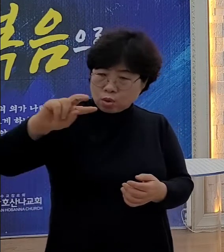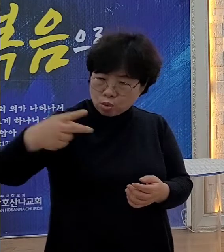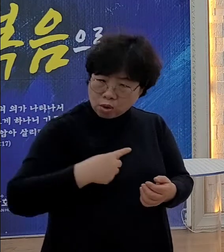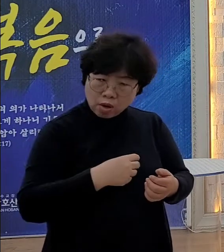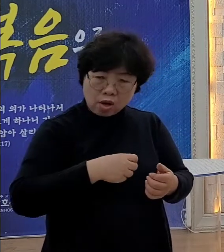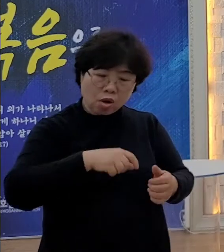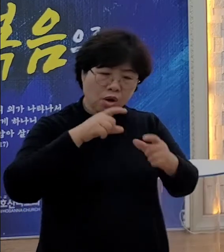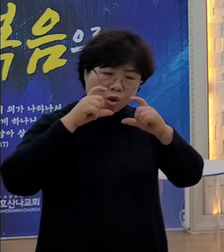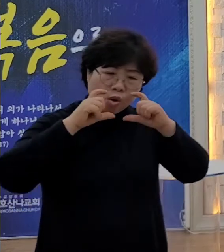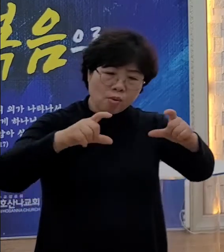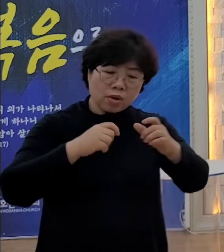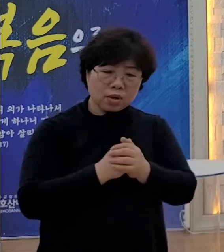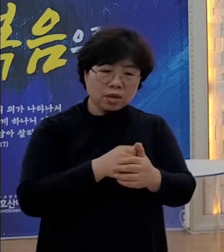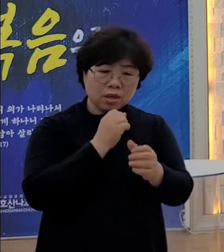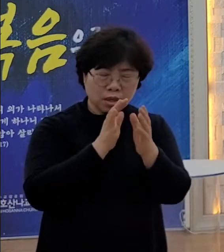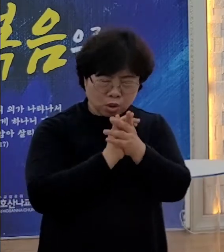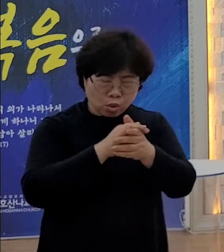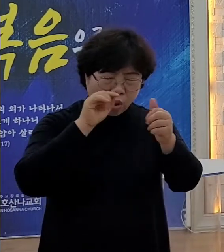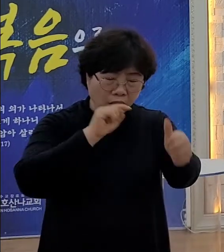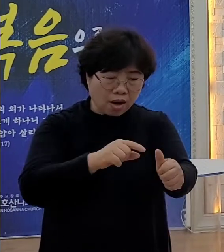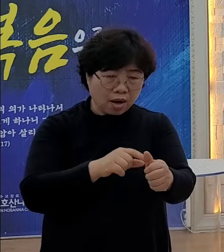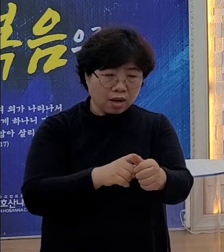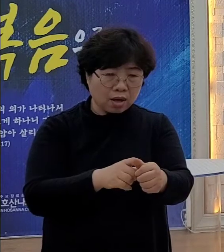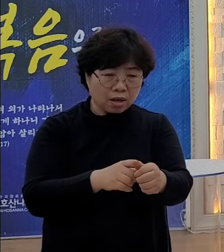됩니다. 집사님, 기도하셔야 됩니다.